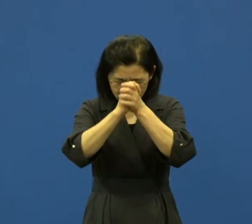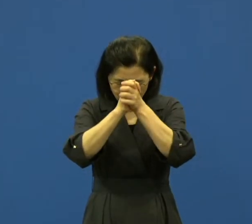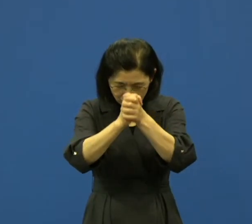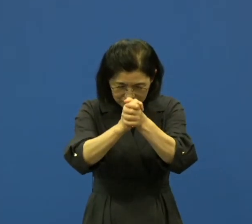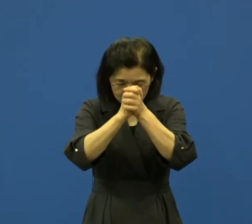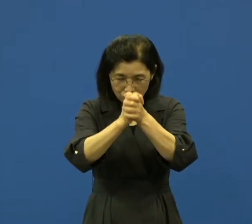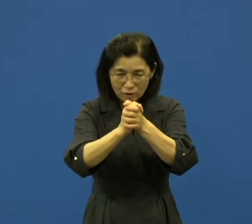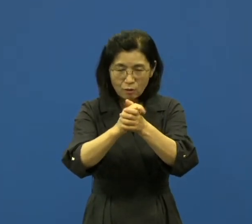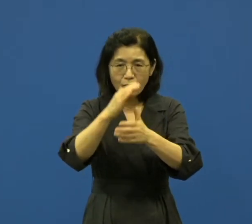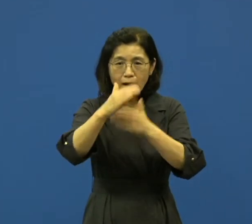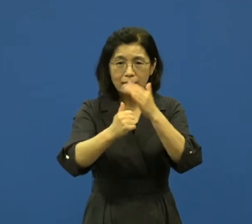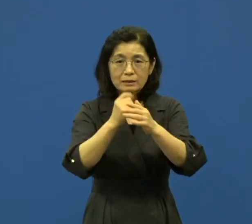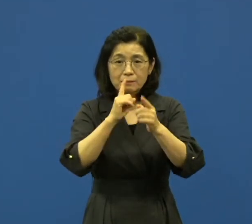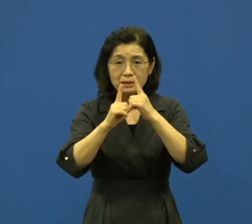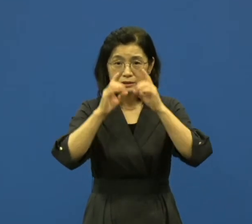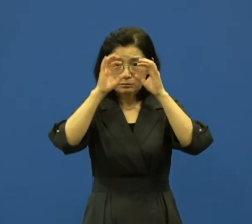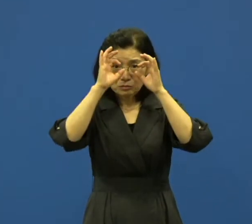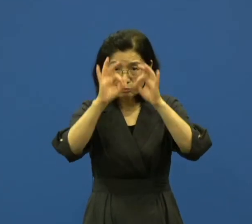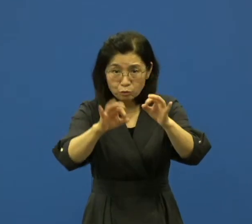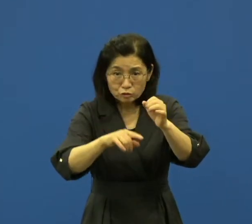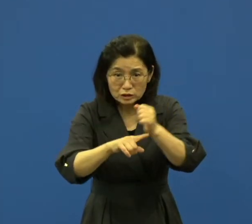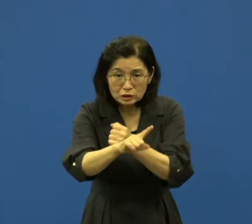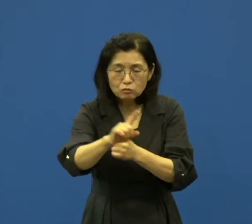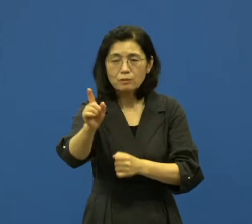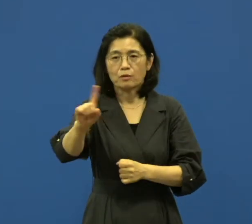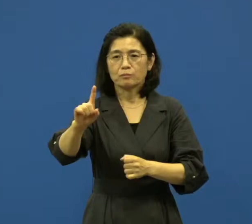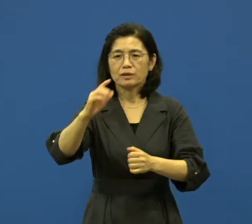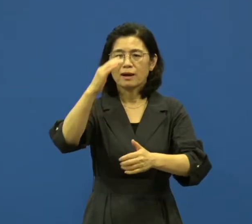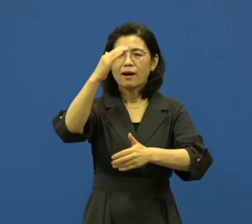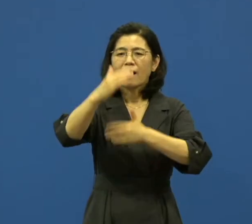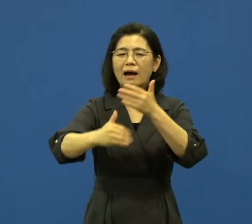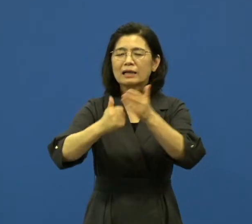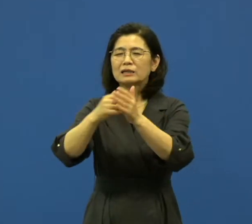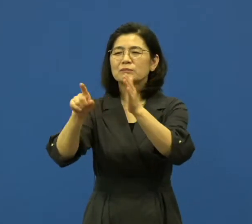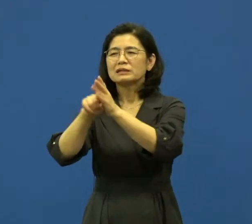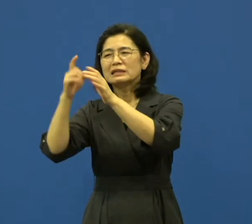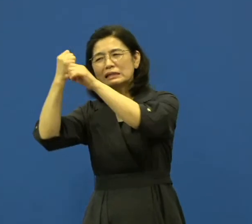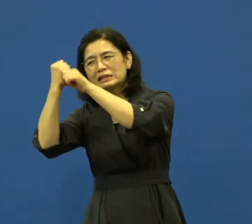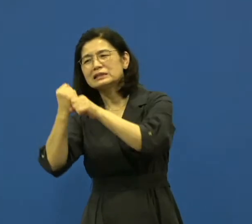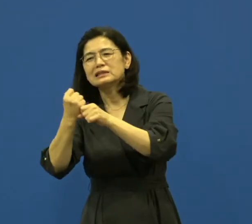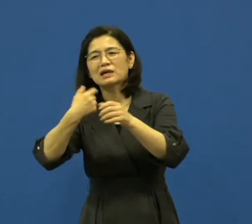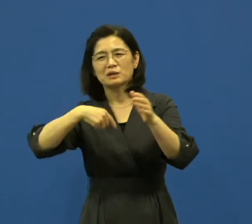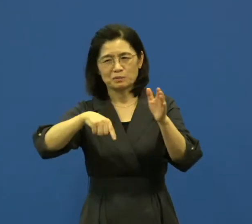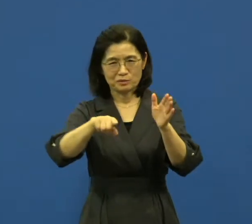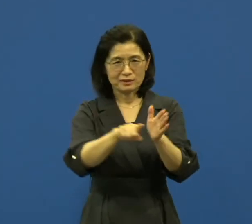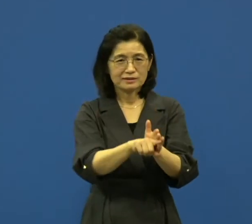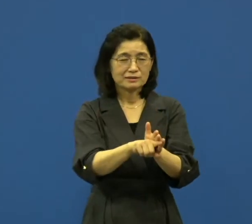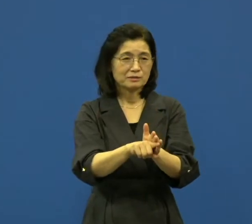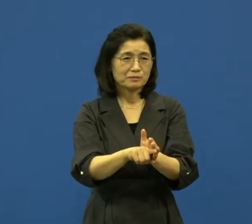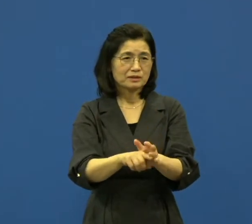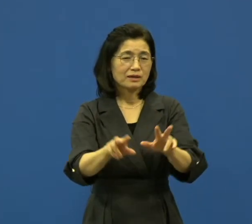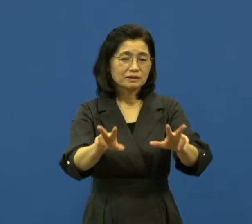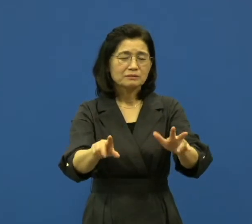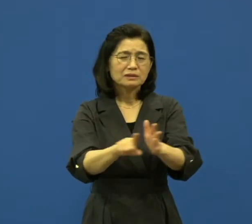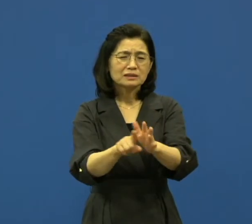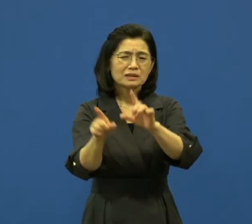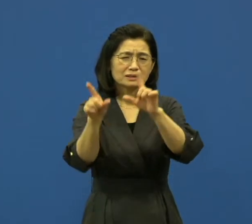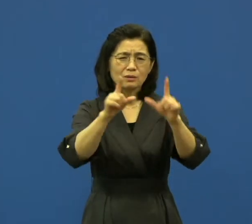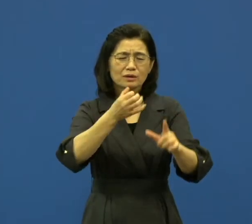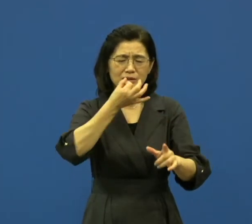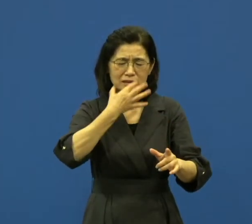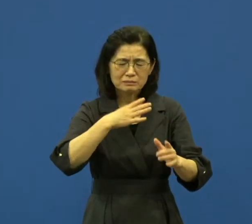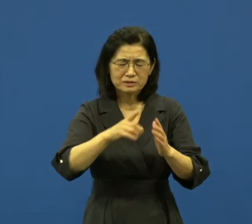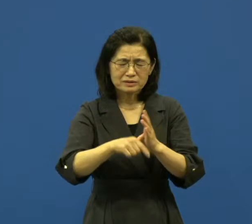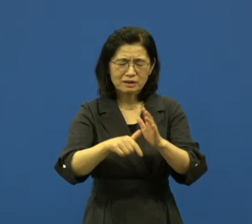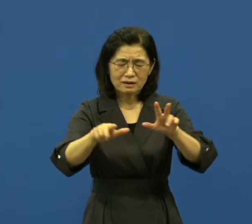듣는 이유가 뭘까요? 주님에게 붙어 있는 거예요. 여러분, 오늘날 얼마나 신앙생활을 하기 어려운 때입니까? 그럼에도 불구하고